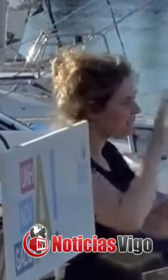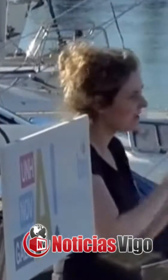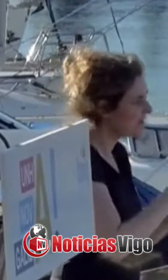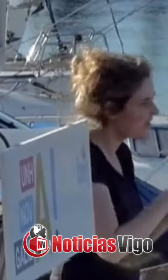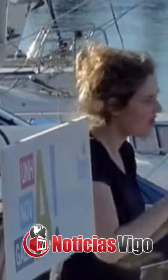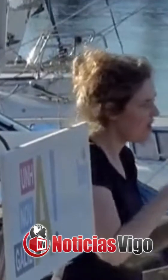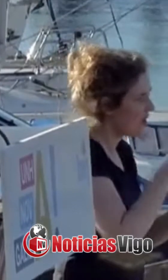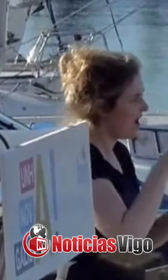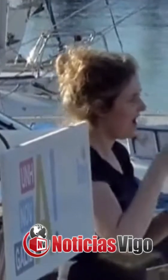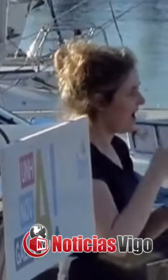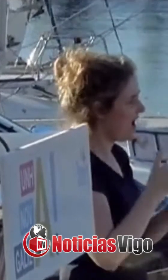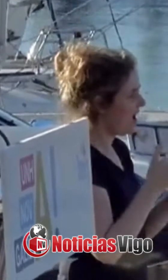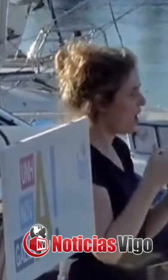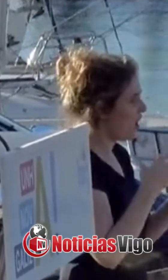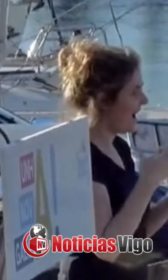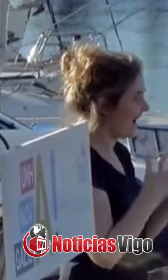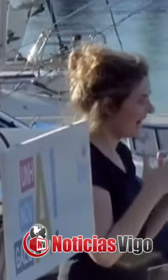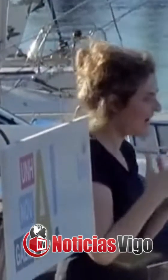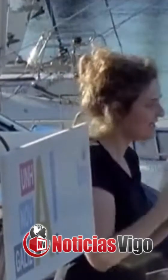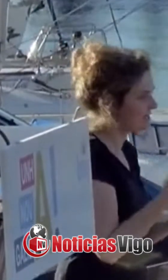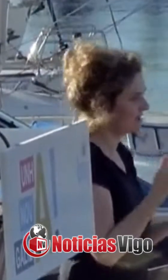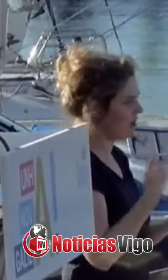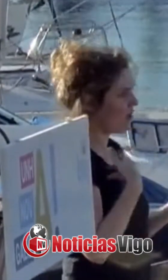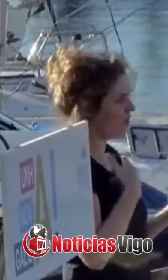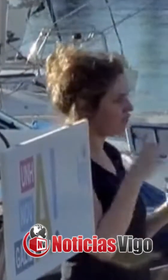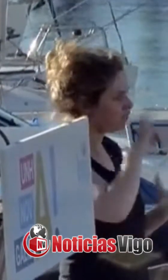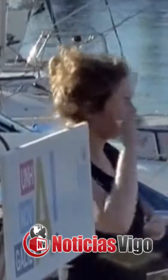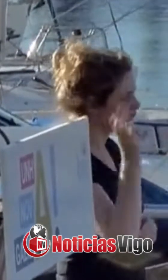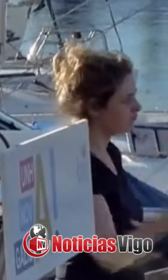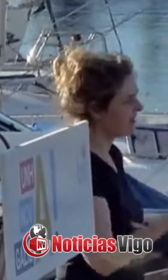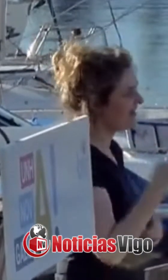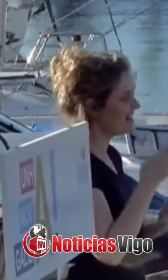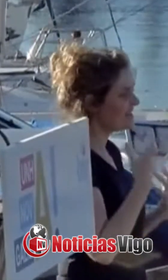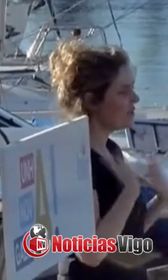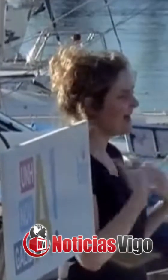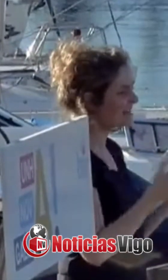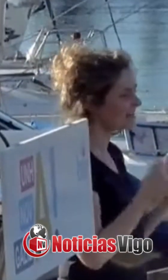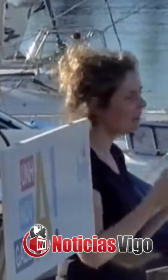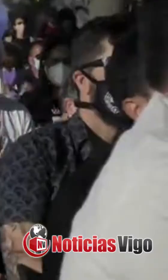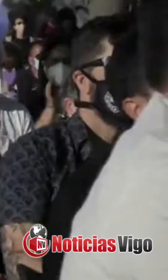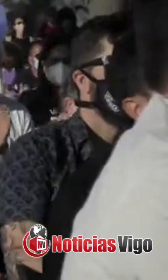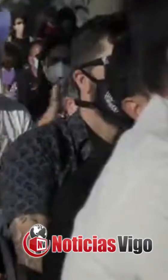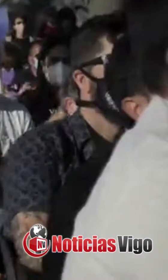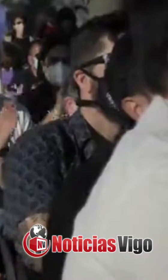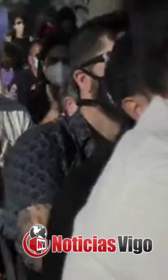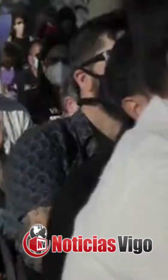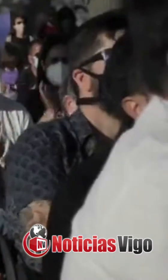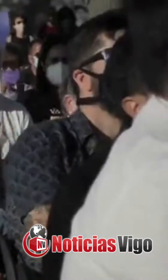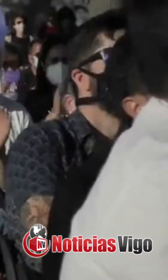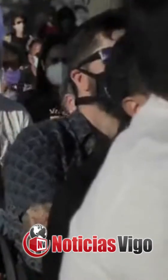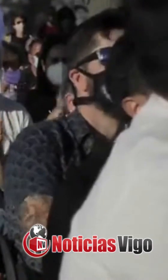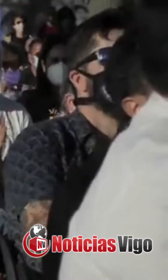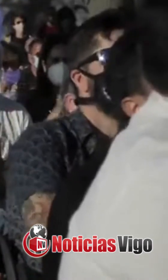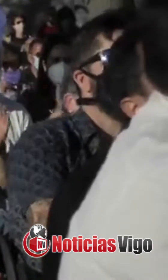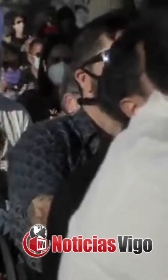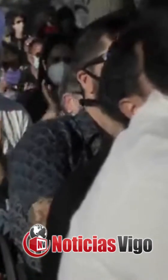fogar, das ambulancias, é unha sanidade pública e de calidade, é traballo digno.